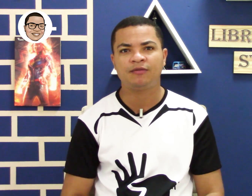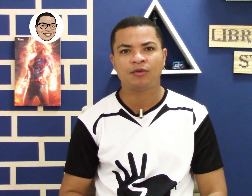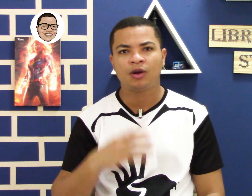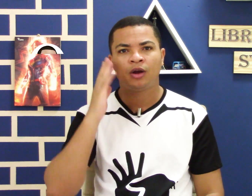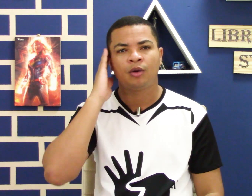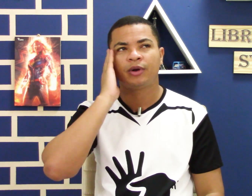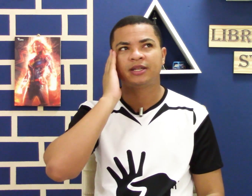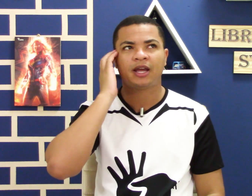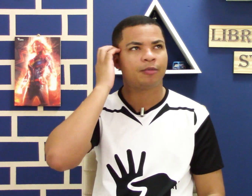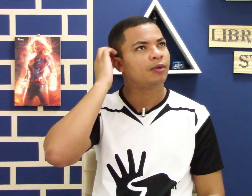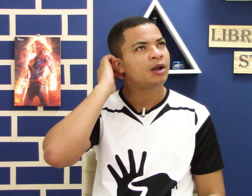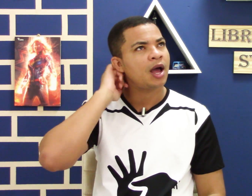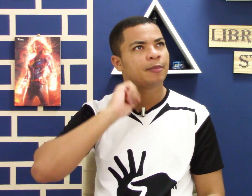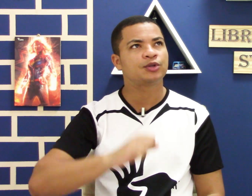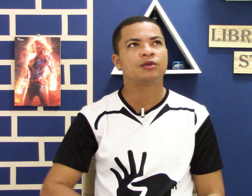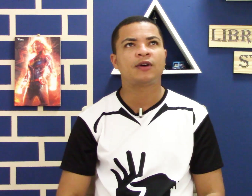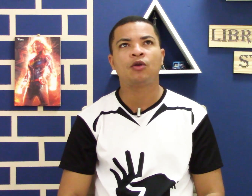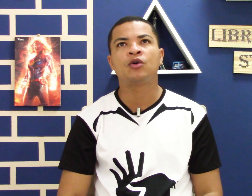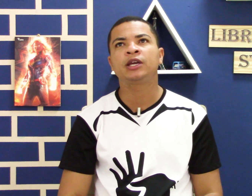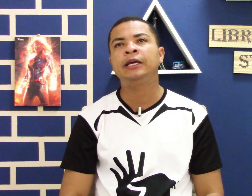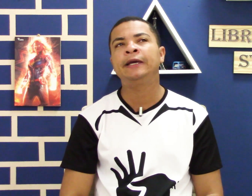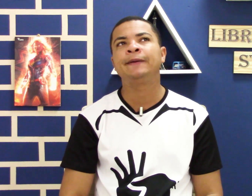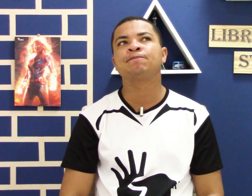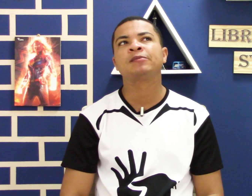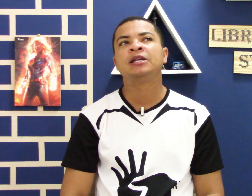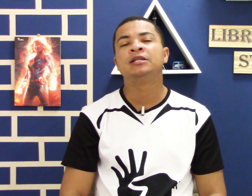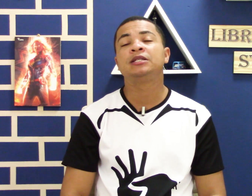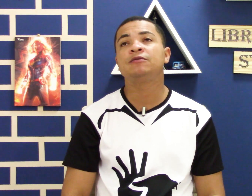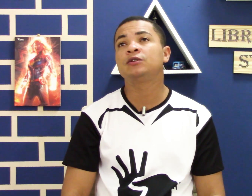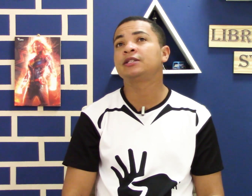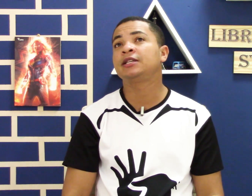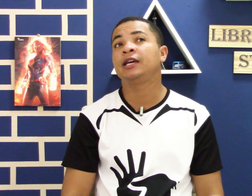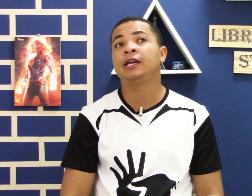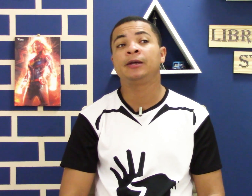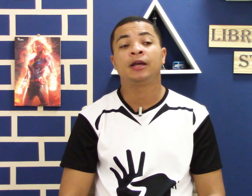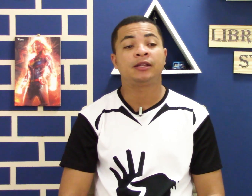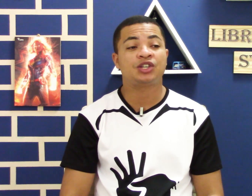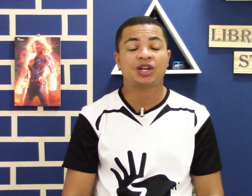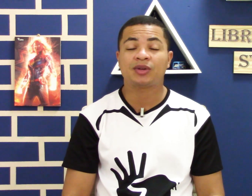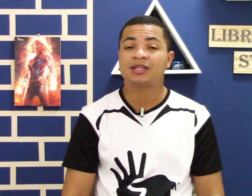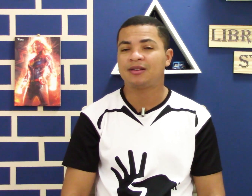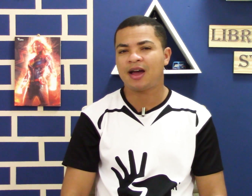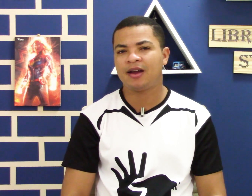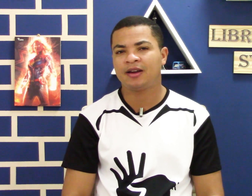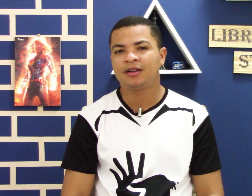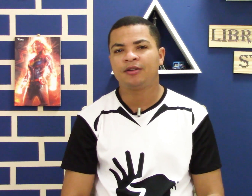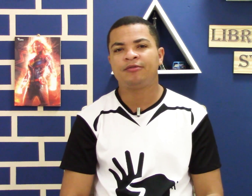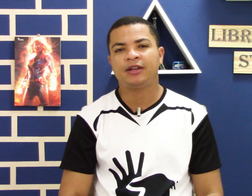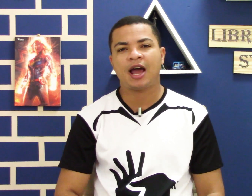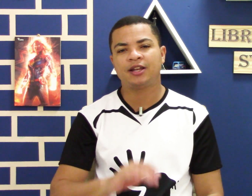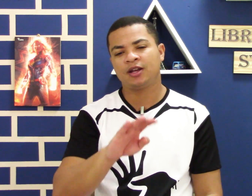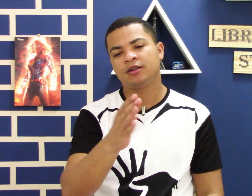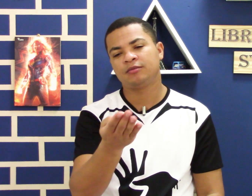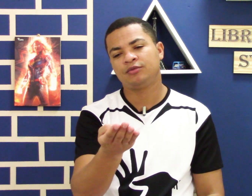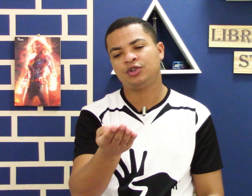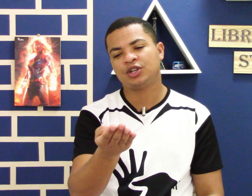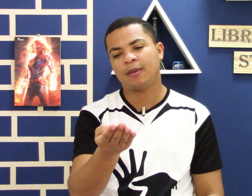possível. Por exemplo, a pessoa falou que se você deixar sua sandália virada de cabeça